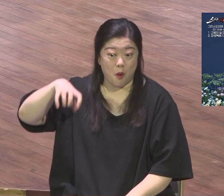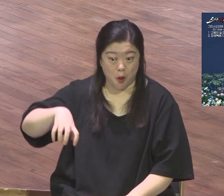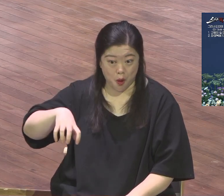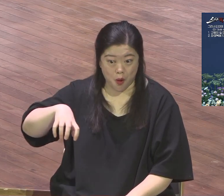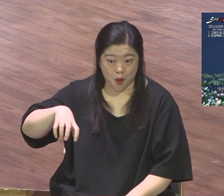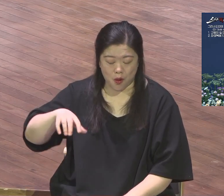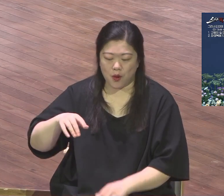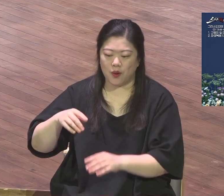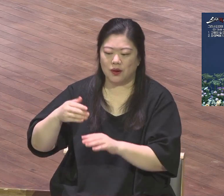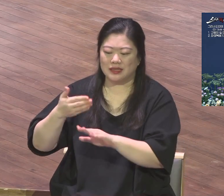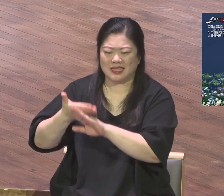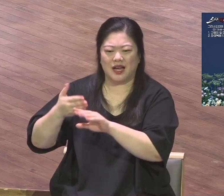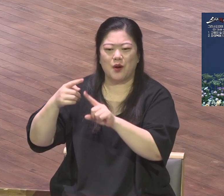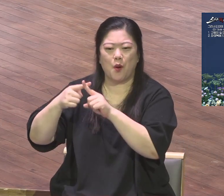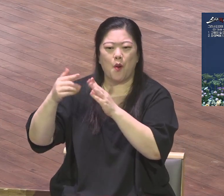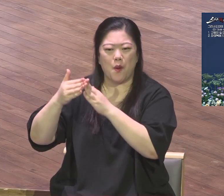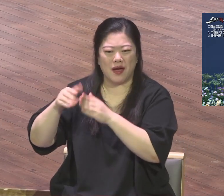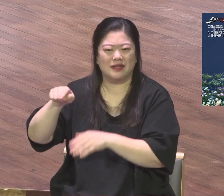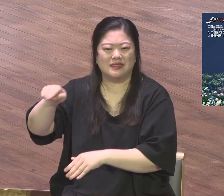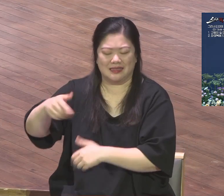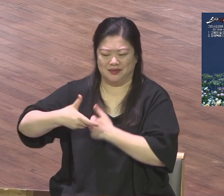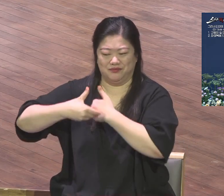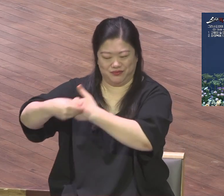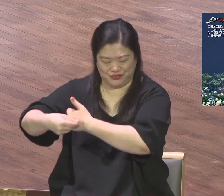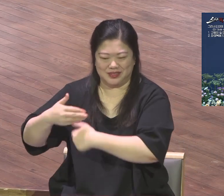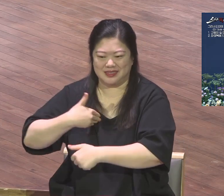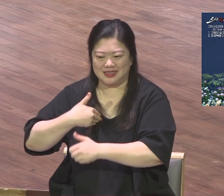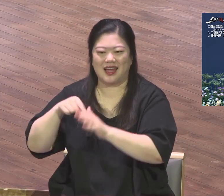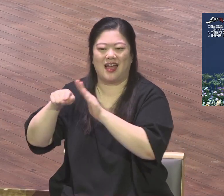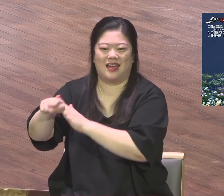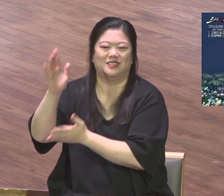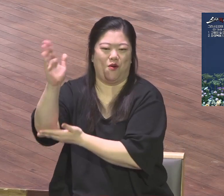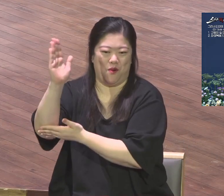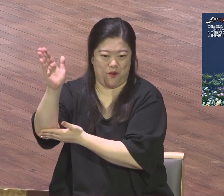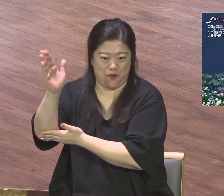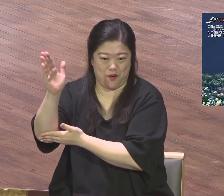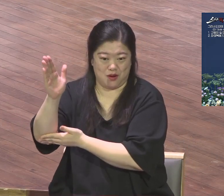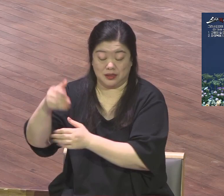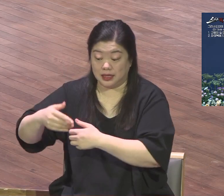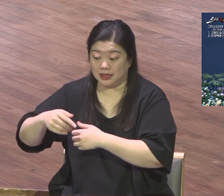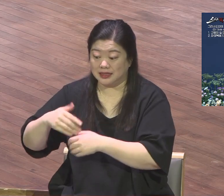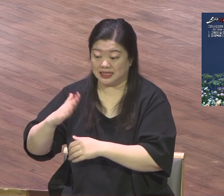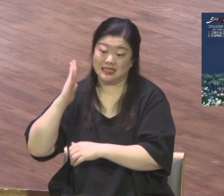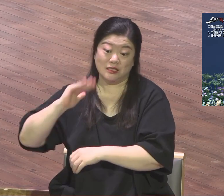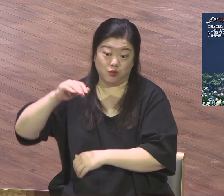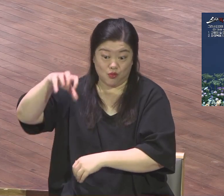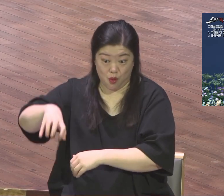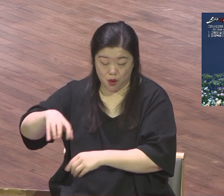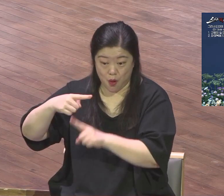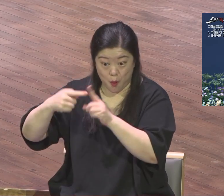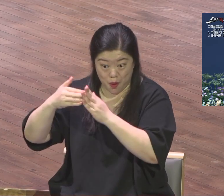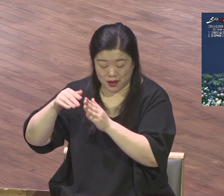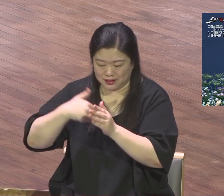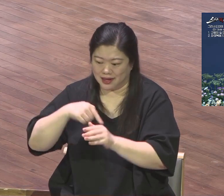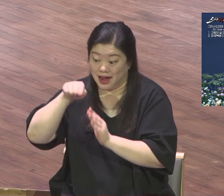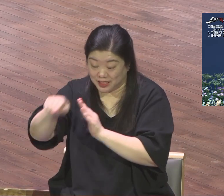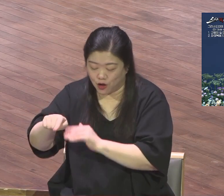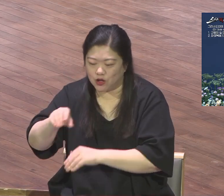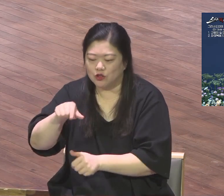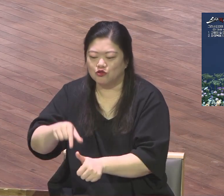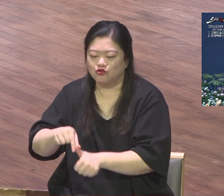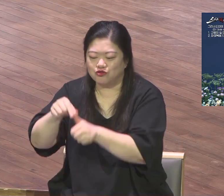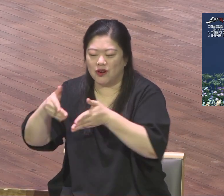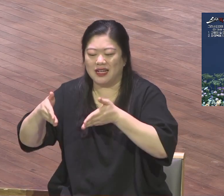엘림 선교센터라고 적은 모임이지만 거기 설교를 했는데 거기 가서도 이 구원의 길 메시지를 했습니다. 그리고